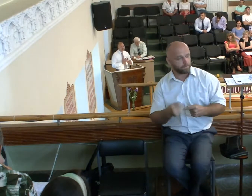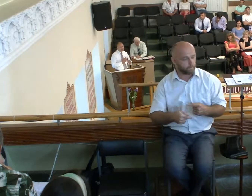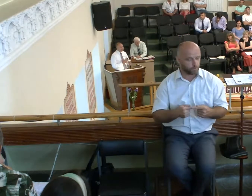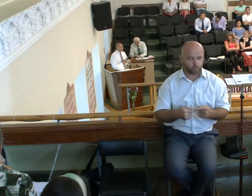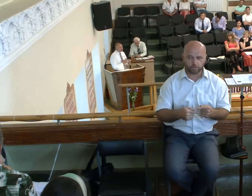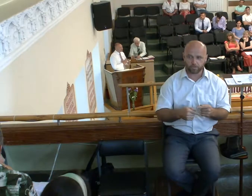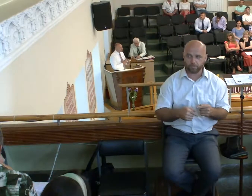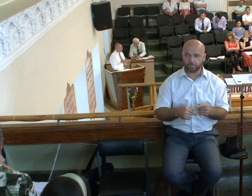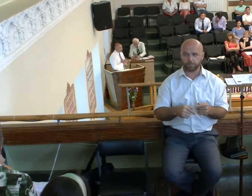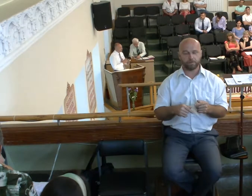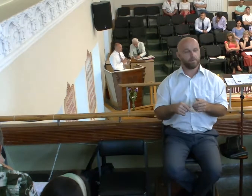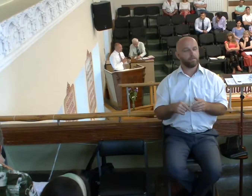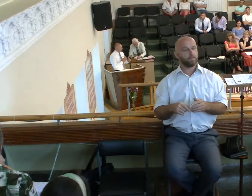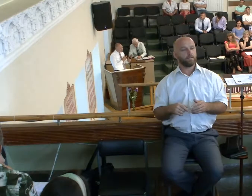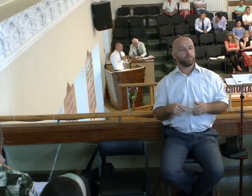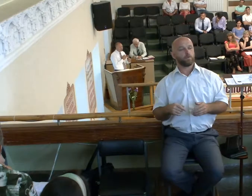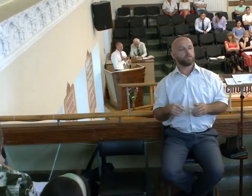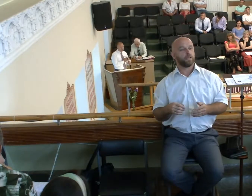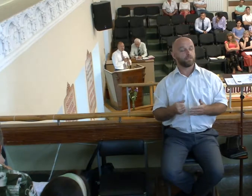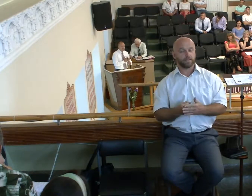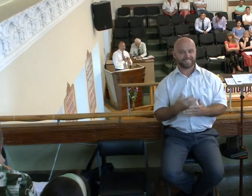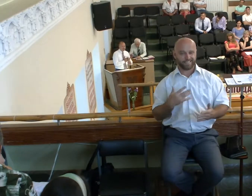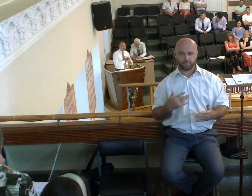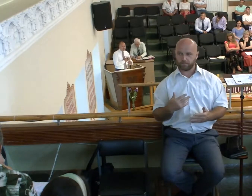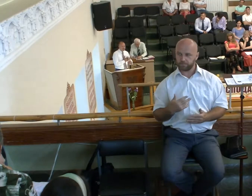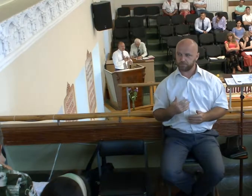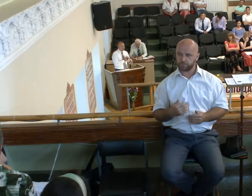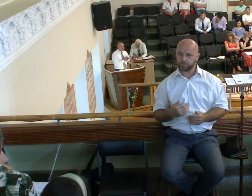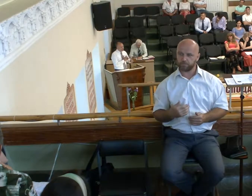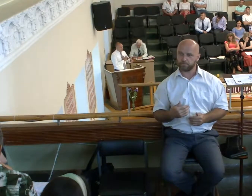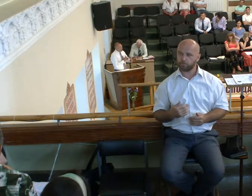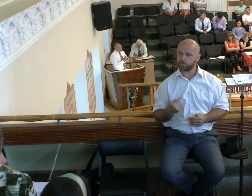Итак, первое – это ценность. Пункт номер один.